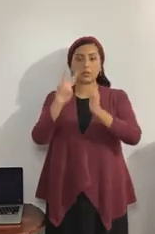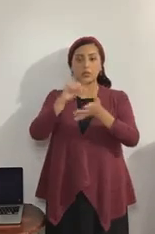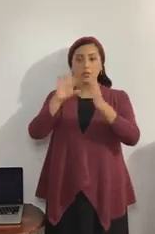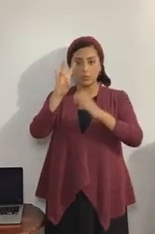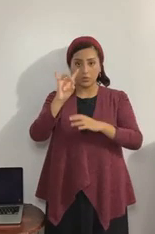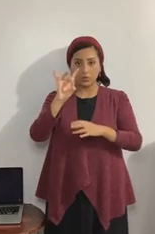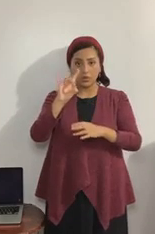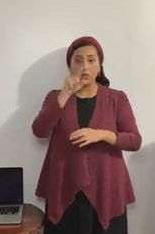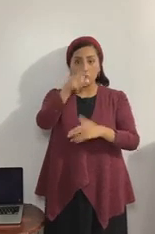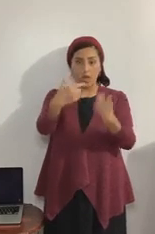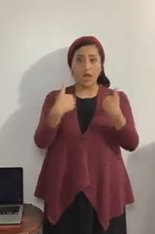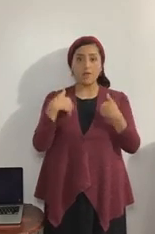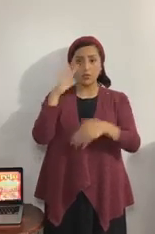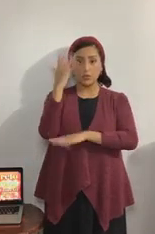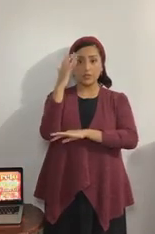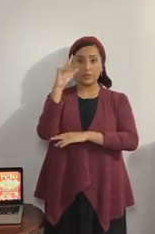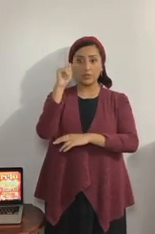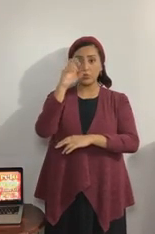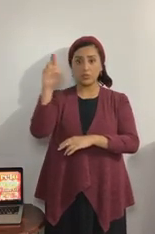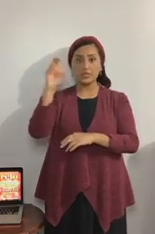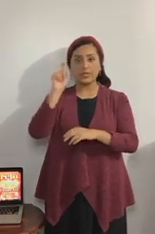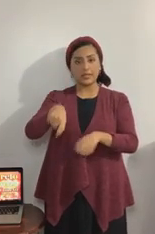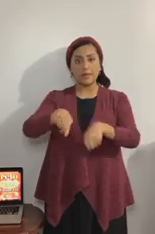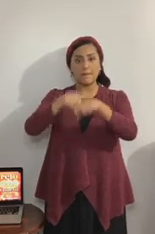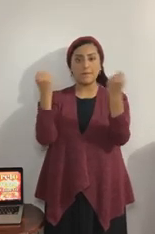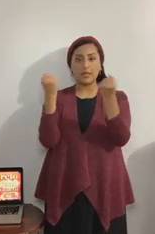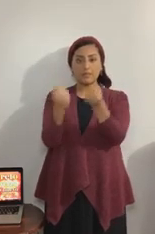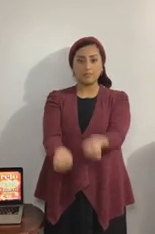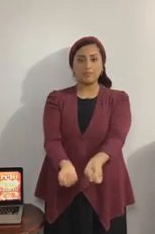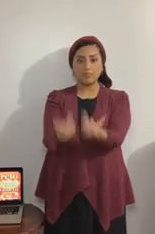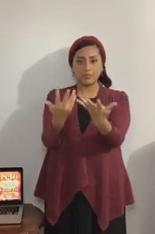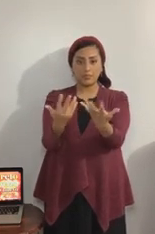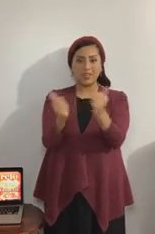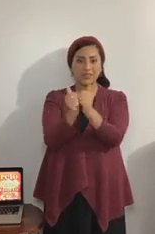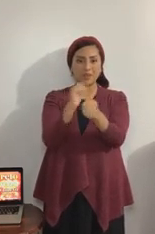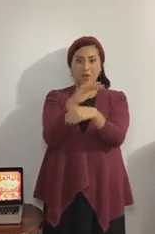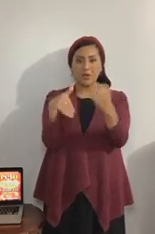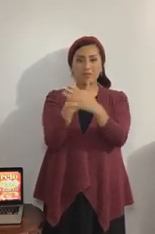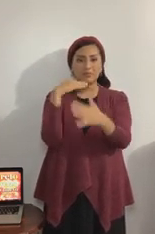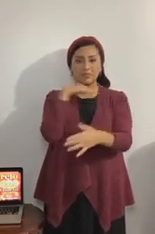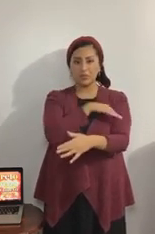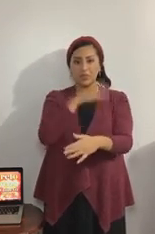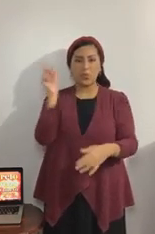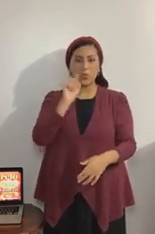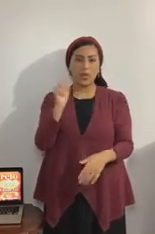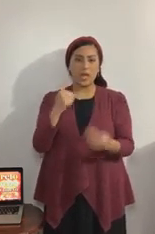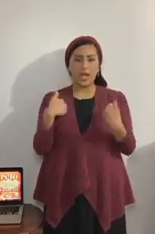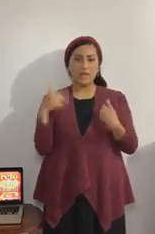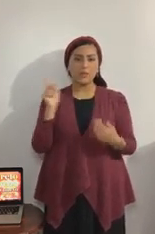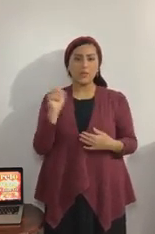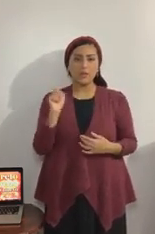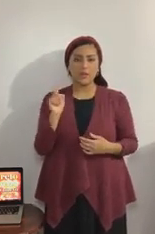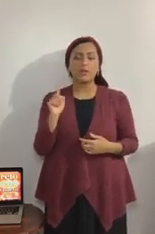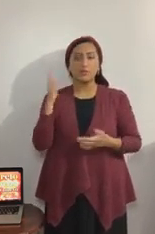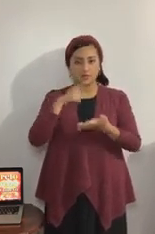su árbol de Navidad, usted tiene que romperlo y quemarlo con todas esas abominaciones. ¿Dónde está eso? Vamos a Deuteronomio,